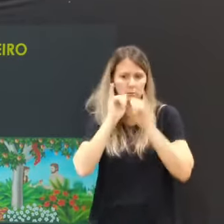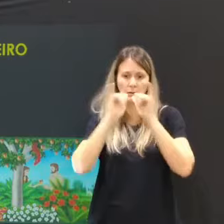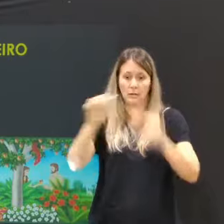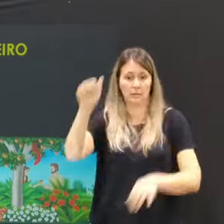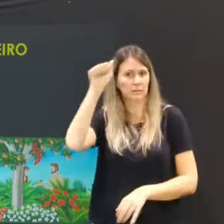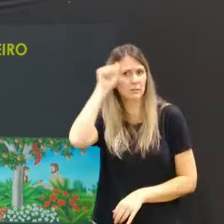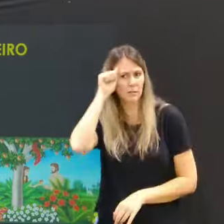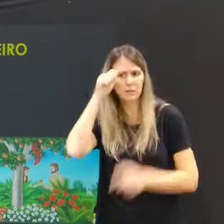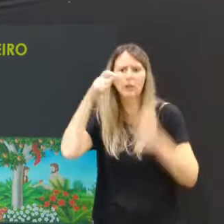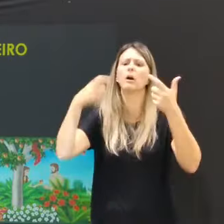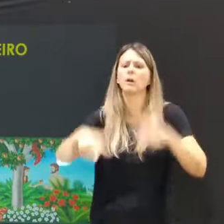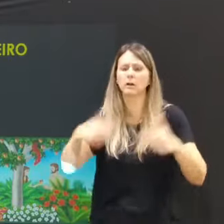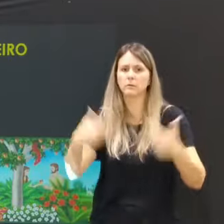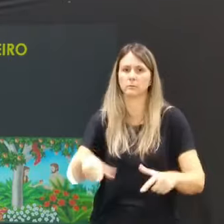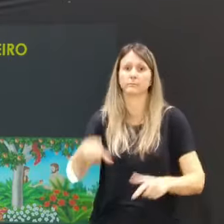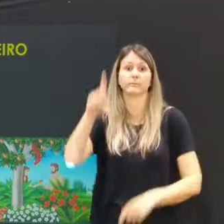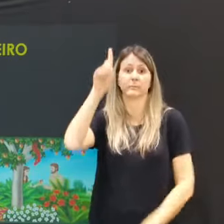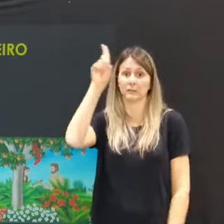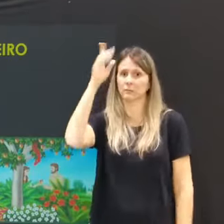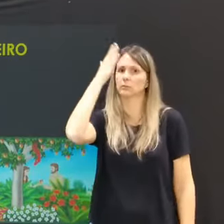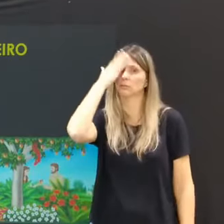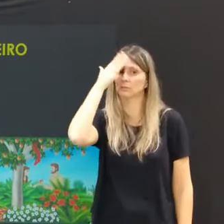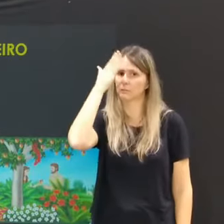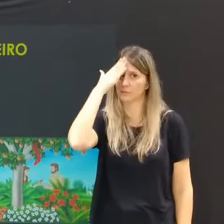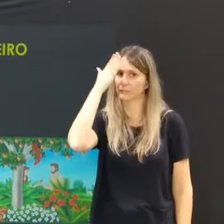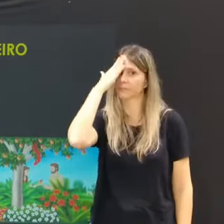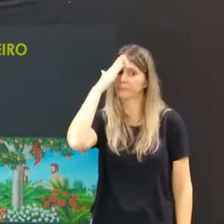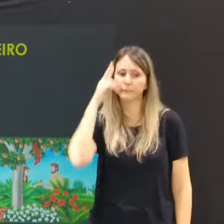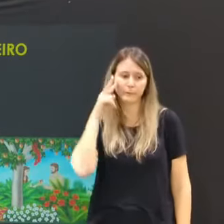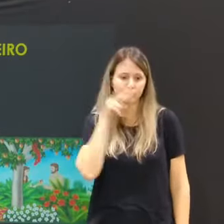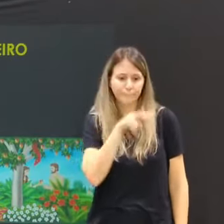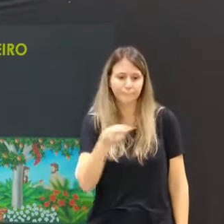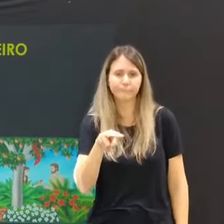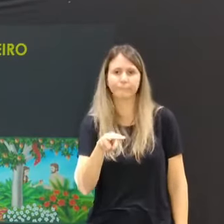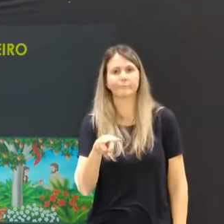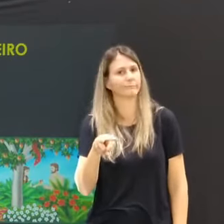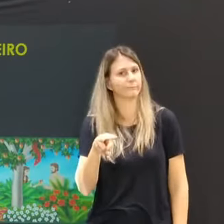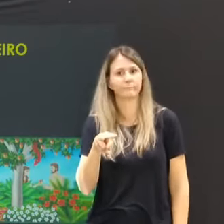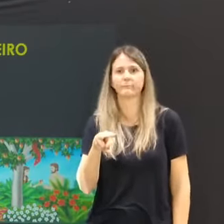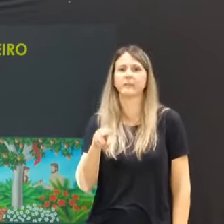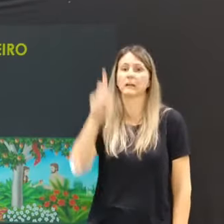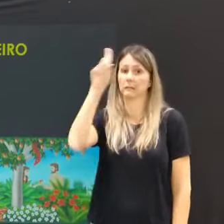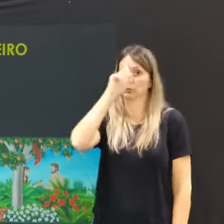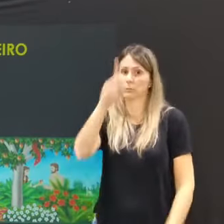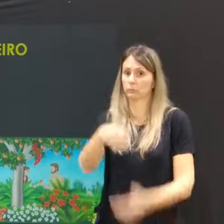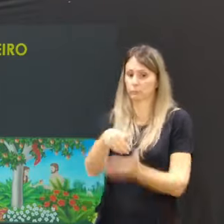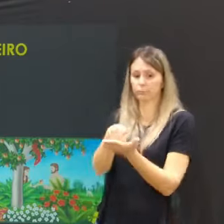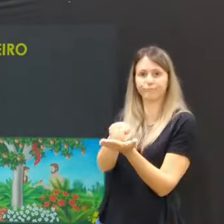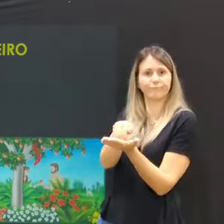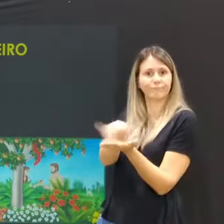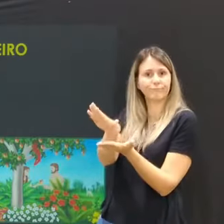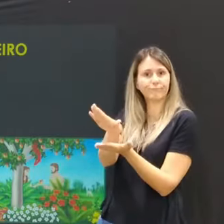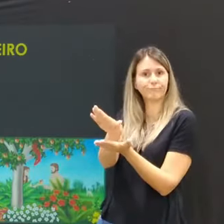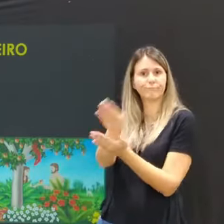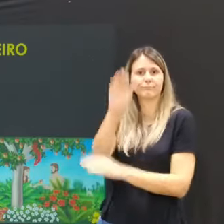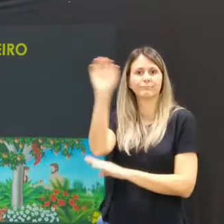para Adão: onde você está, Adão? Ele tinha avisado que não poderia comer a fruta. E por